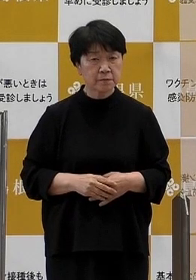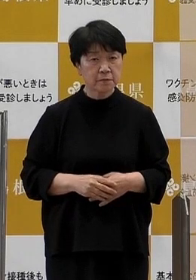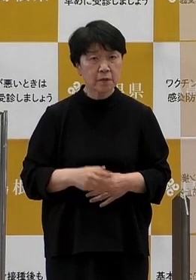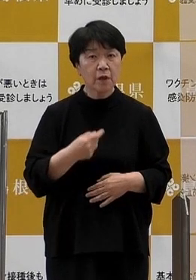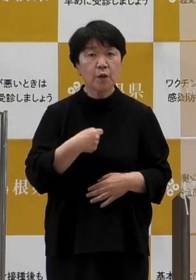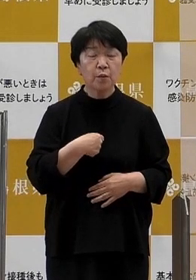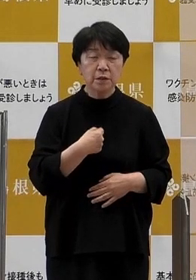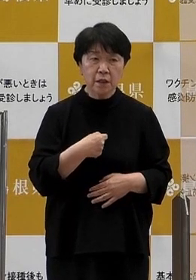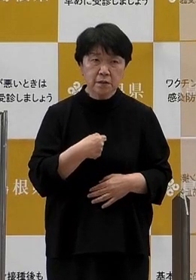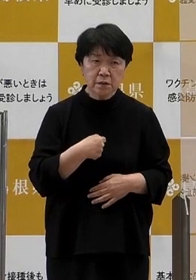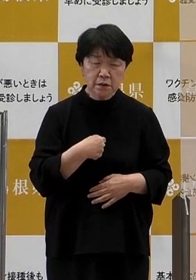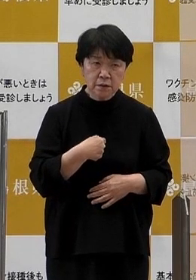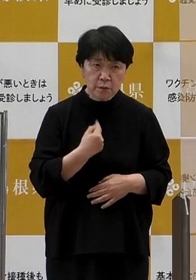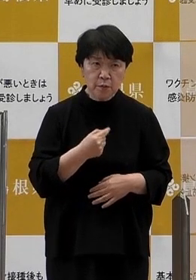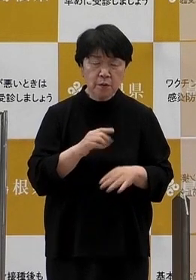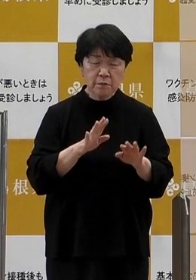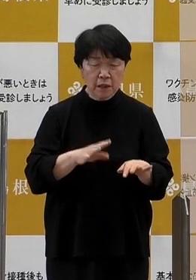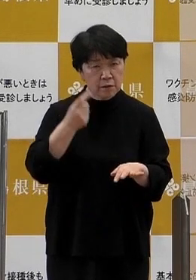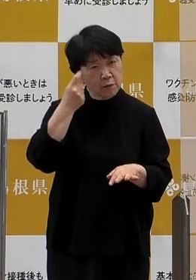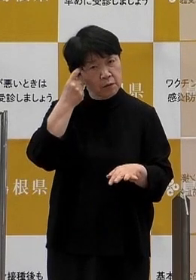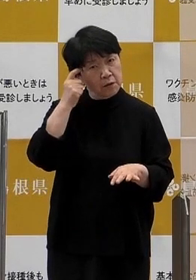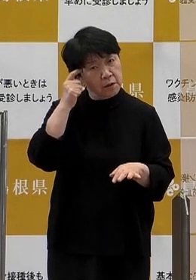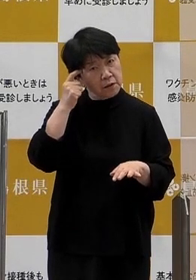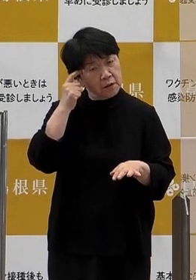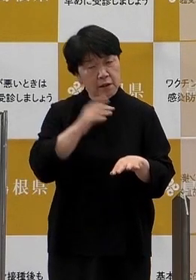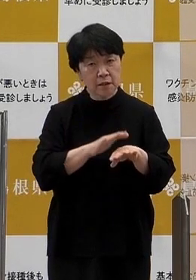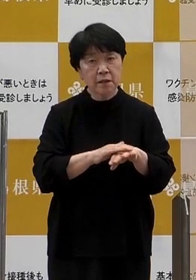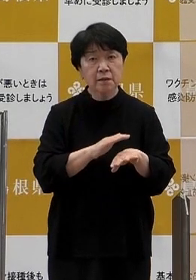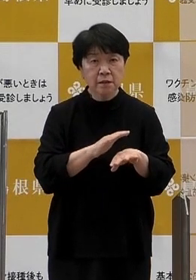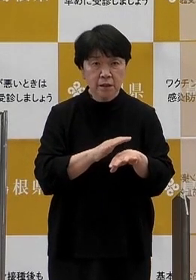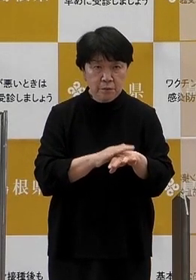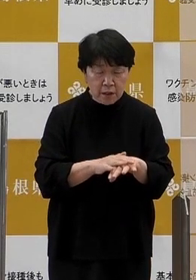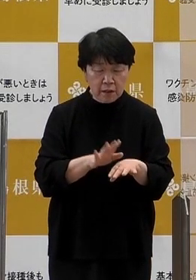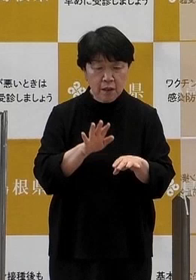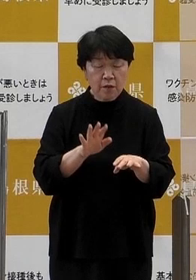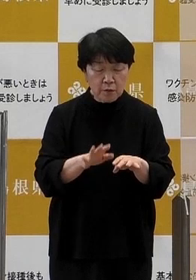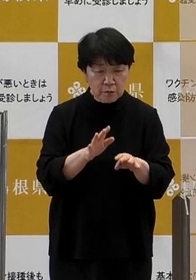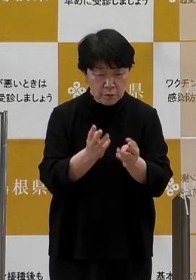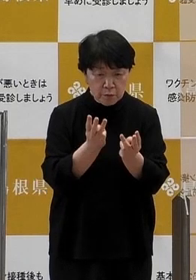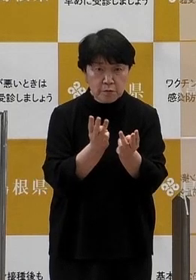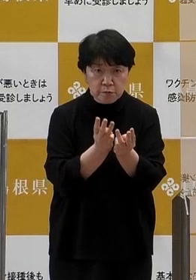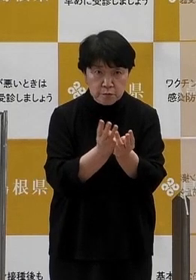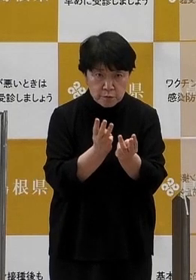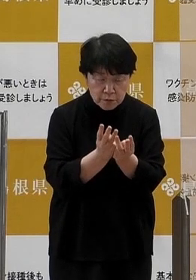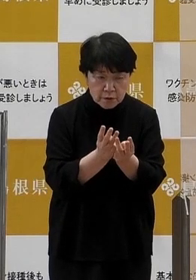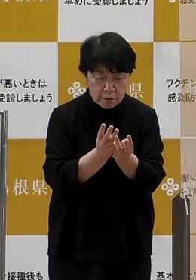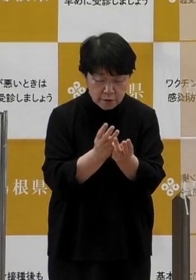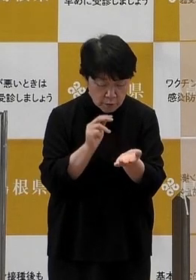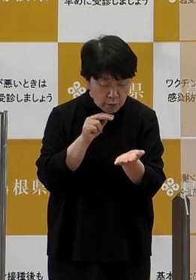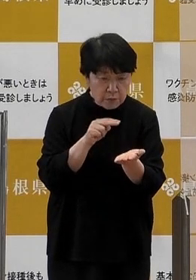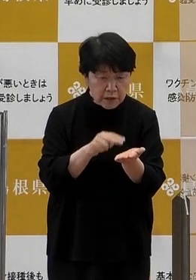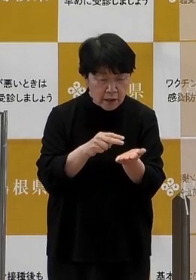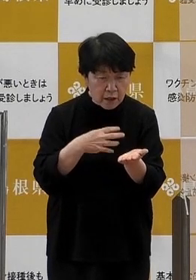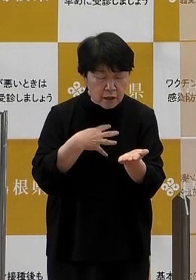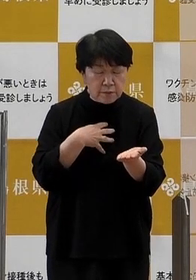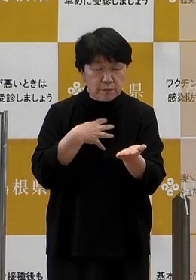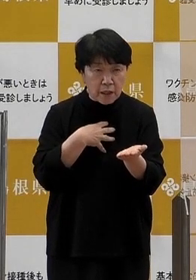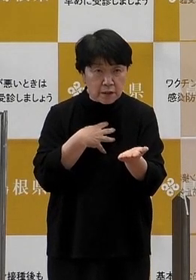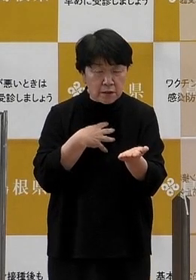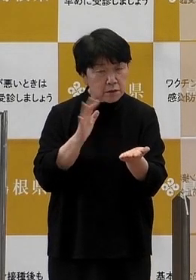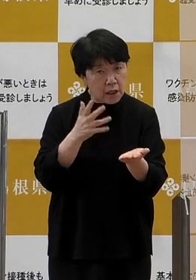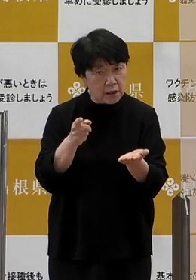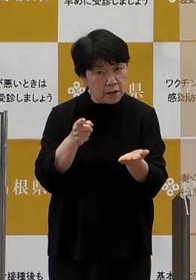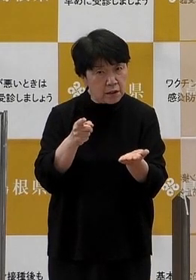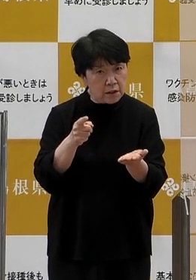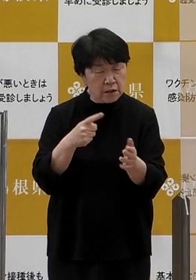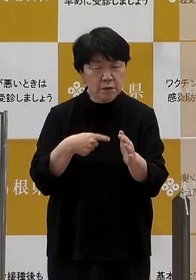私の今のところの認識でいきますと、この数字を見て危機感を持たれていないということは、なんか説